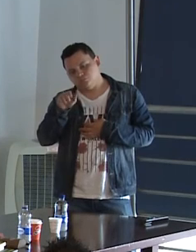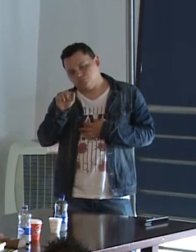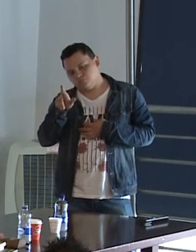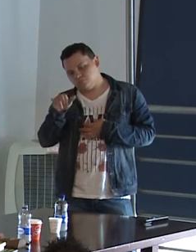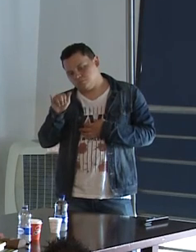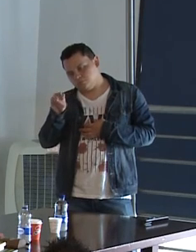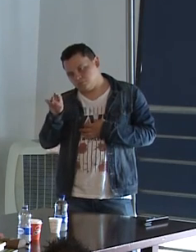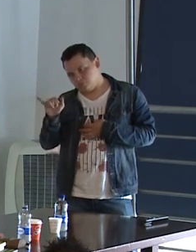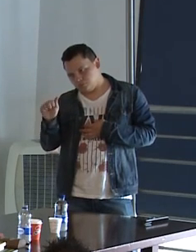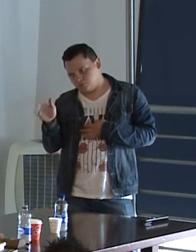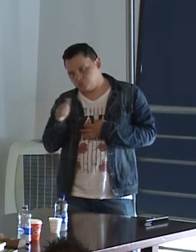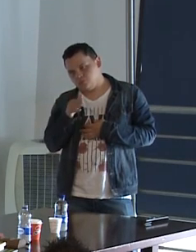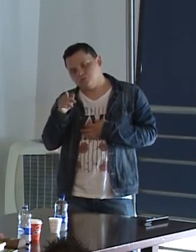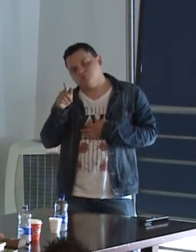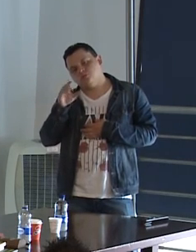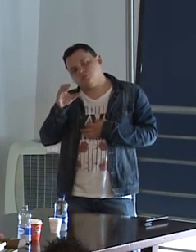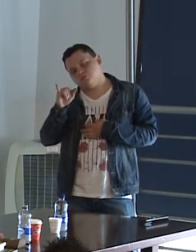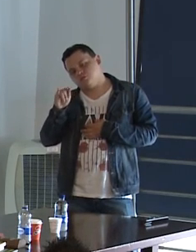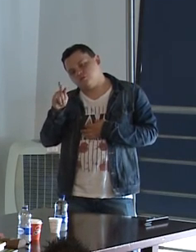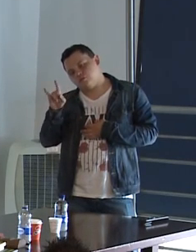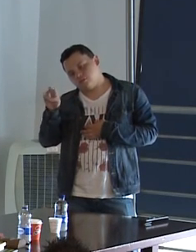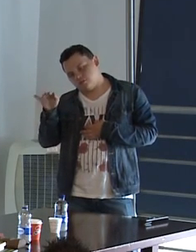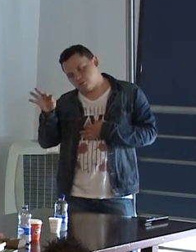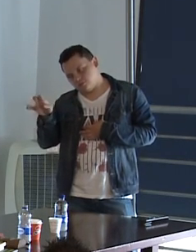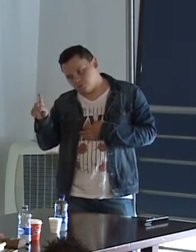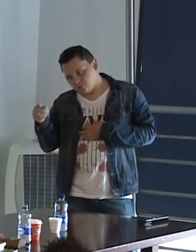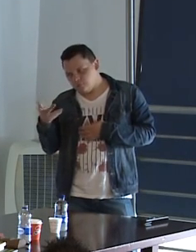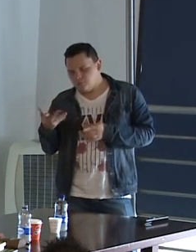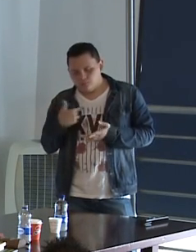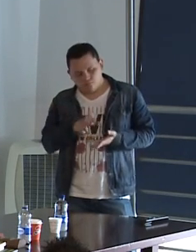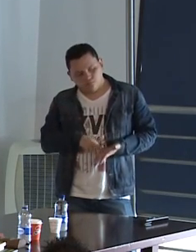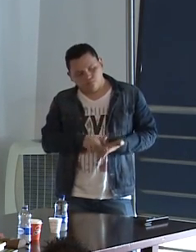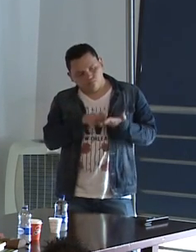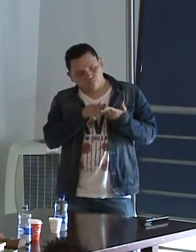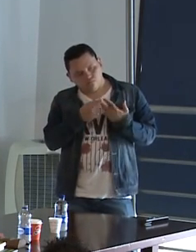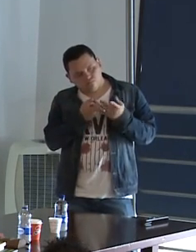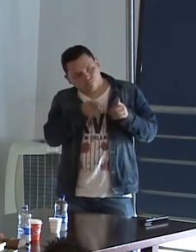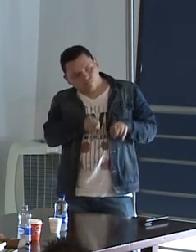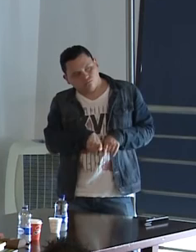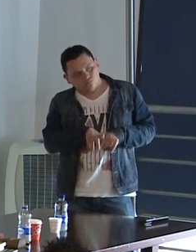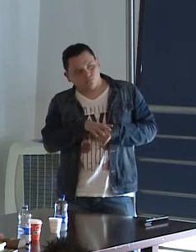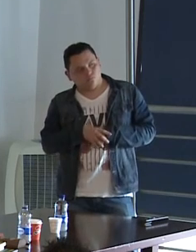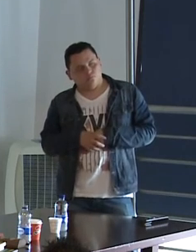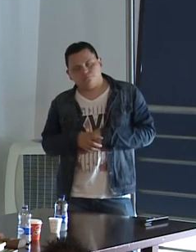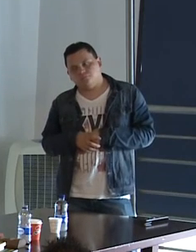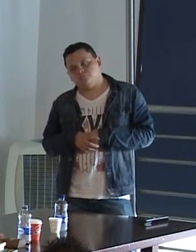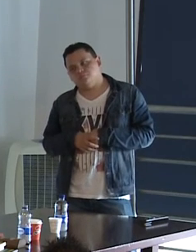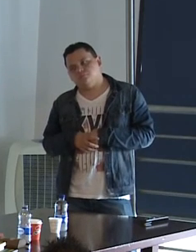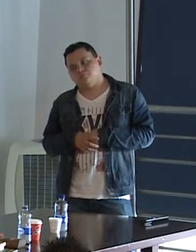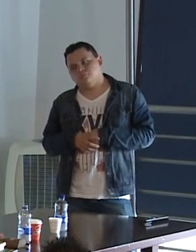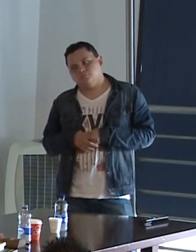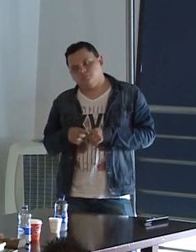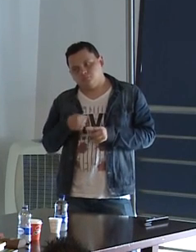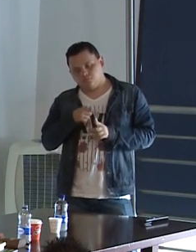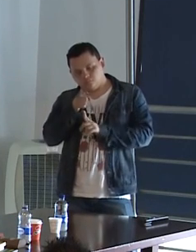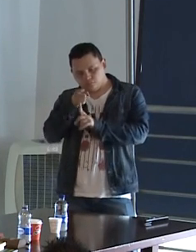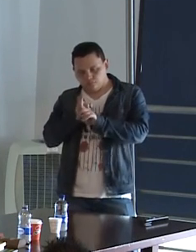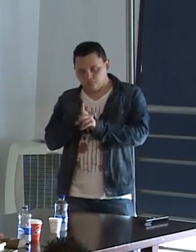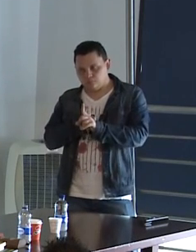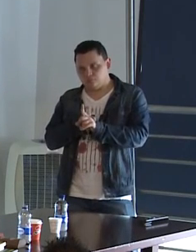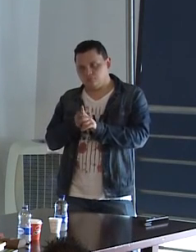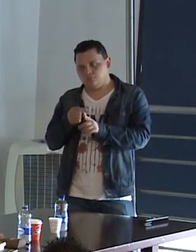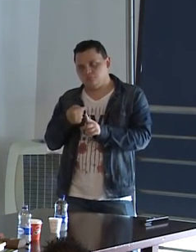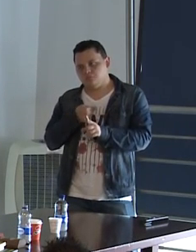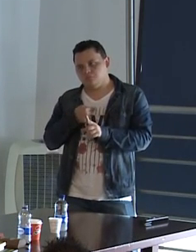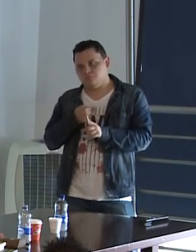Cifuentes, y resaltar desde luego, me parece a mí, la figura para